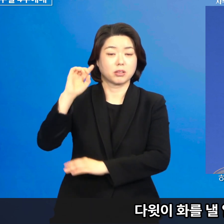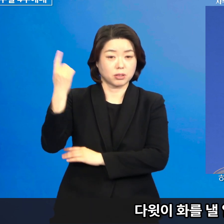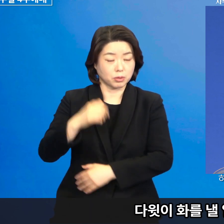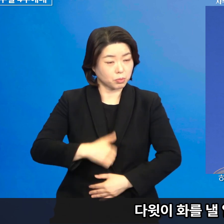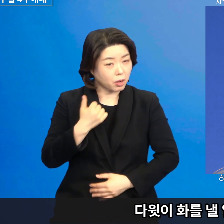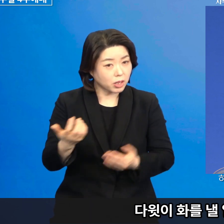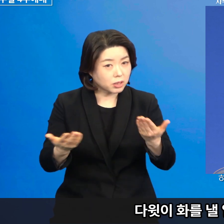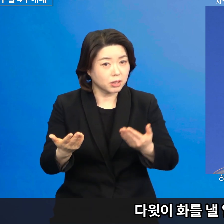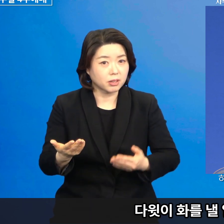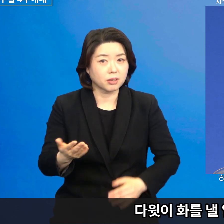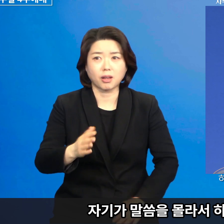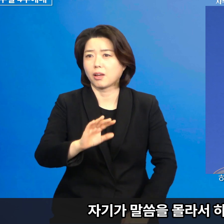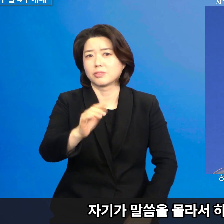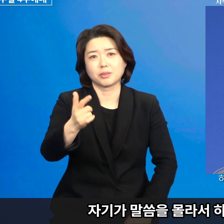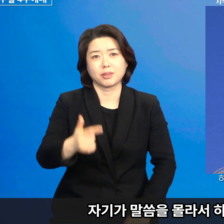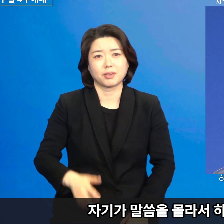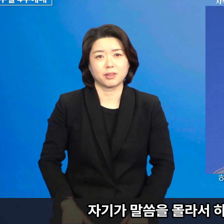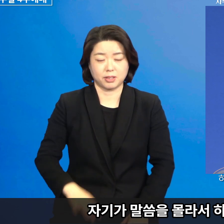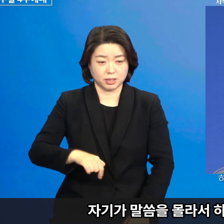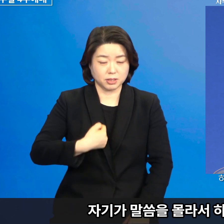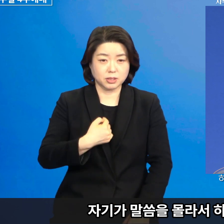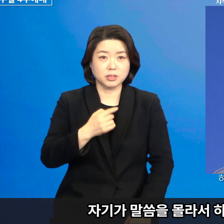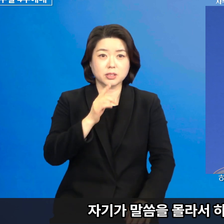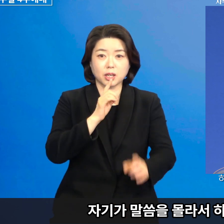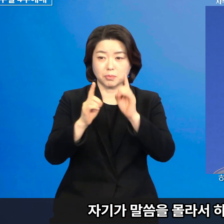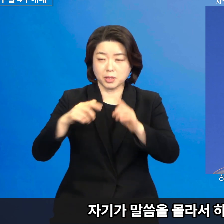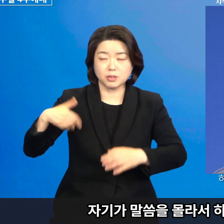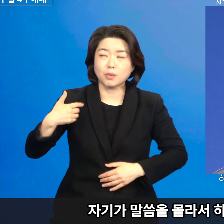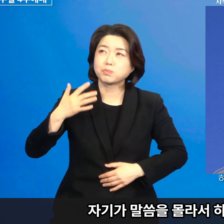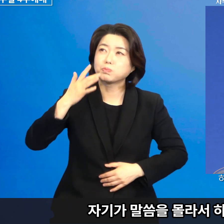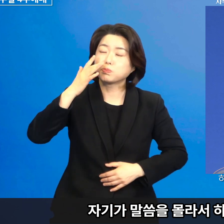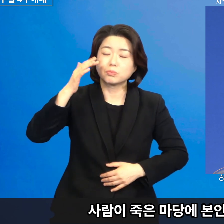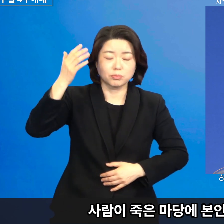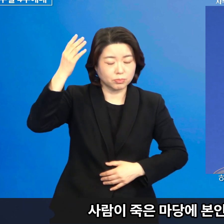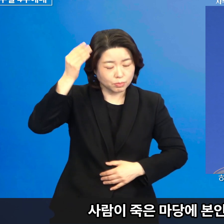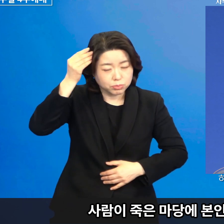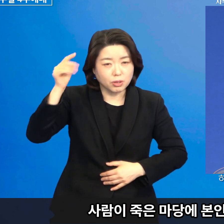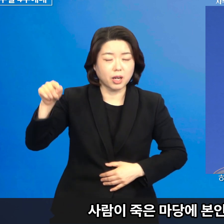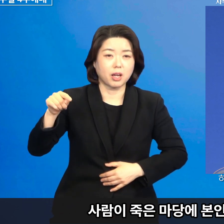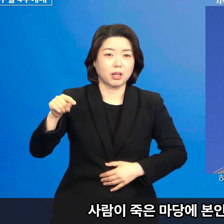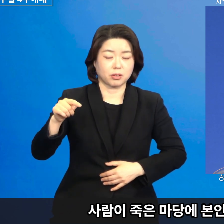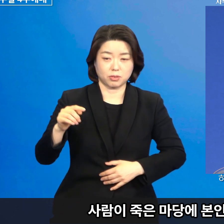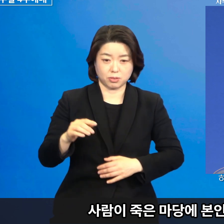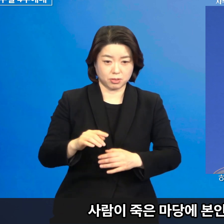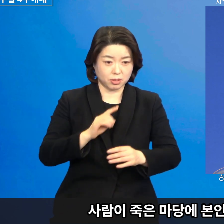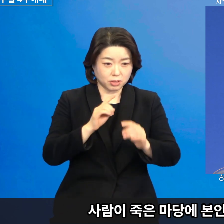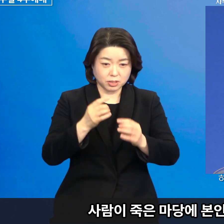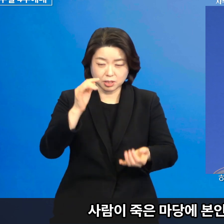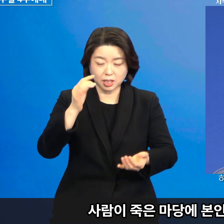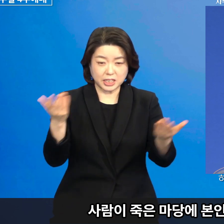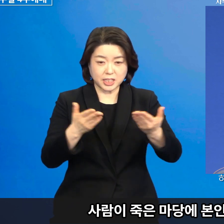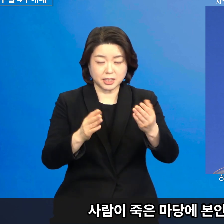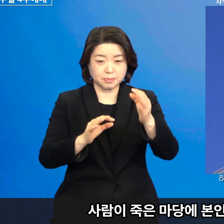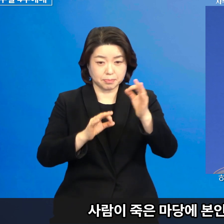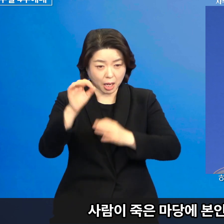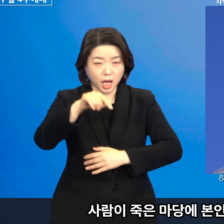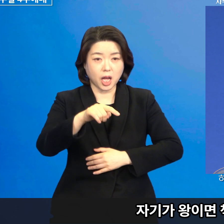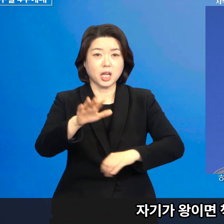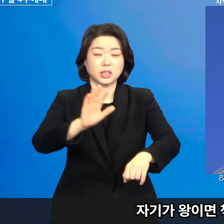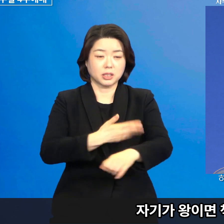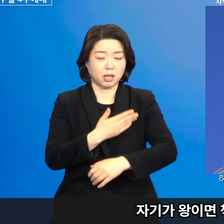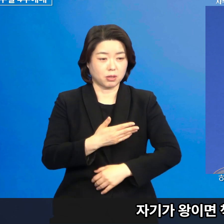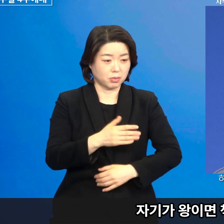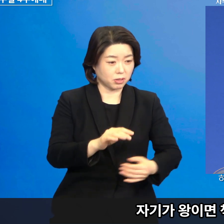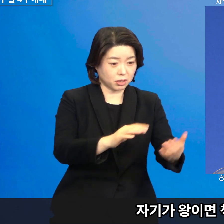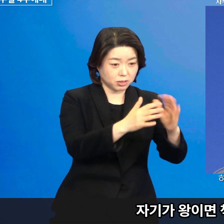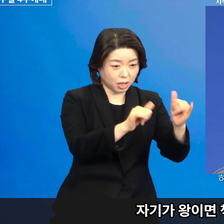이게. 자기가 말씀을 몰라서 하나님 말씀에 어긋나서 사람이 죽은 마당에 본인이 책임이잖아요. 지금